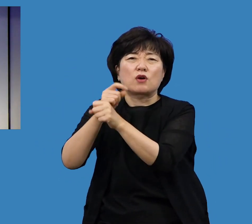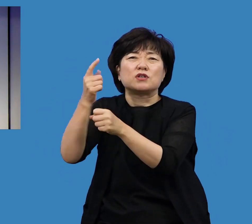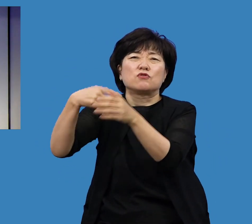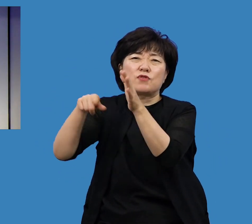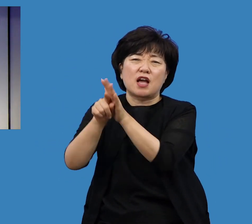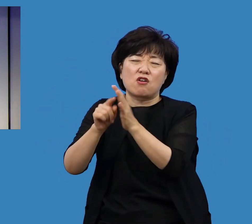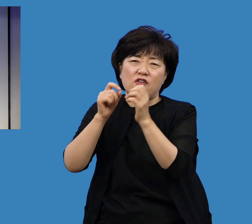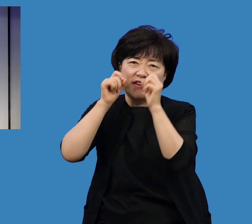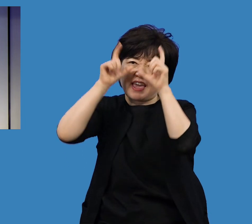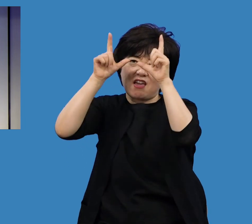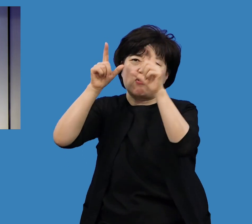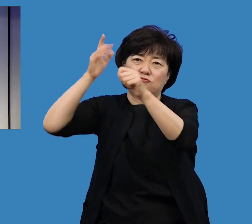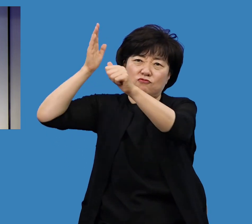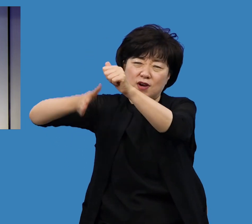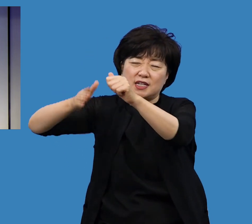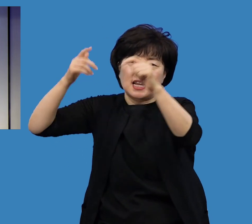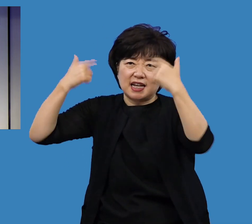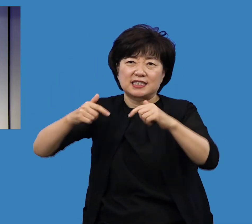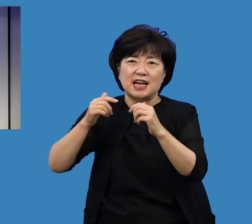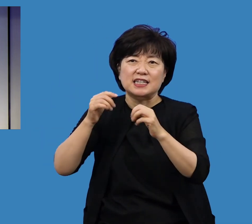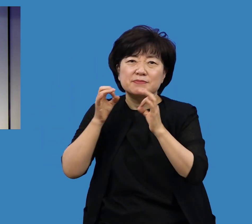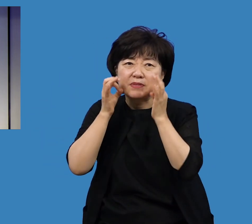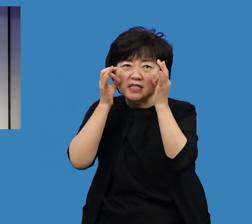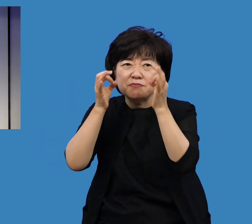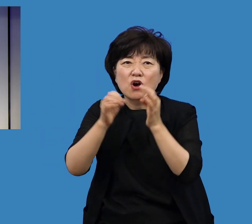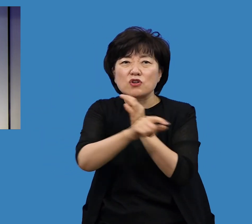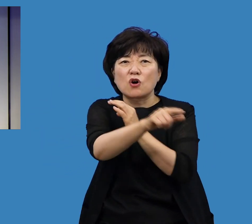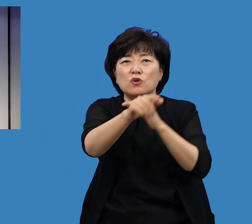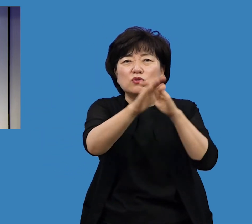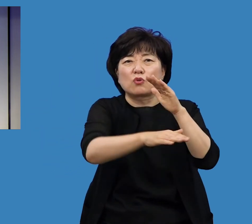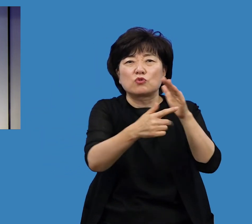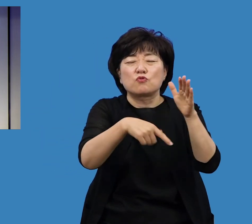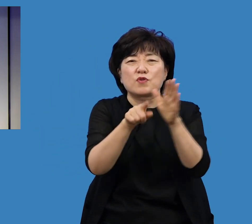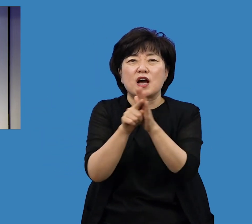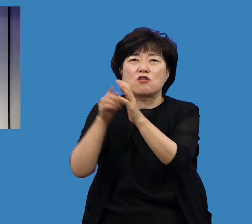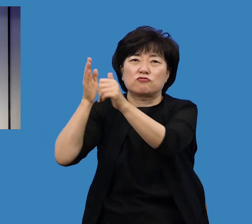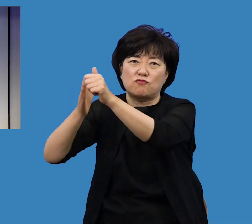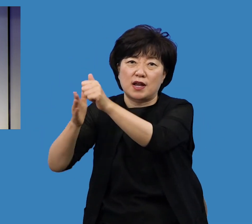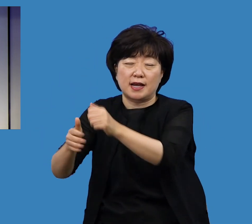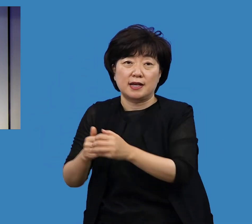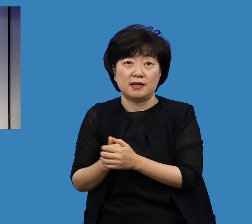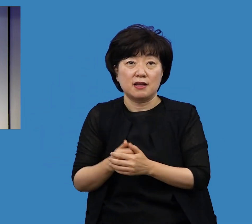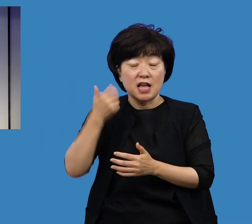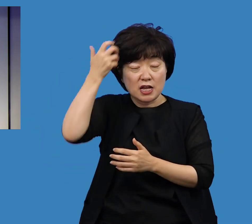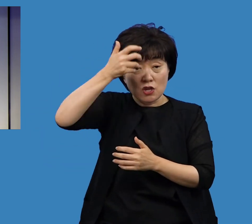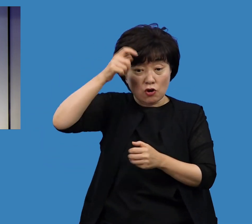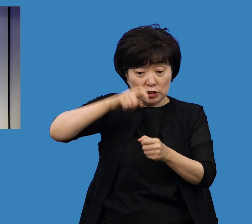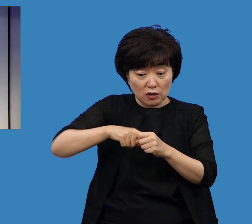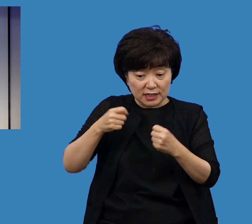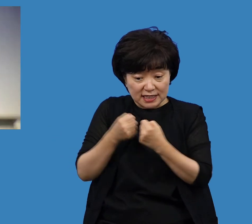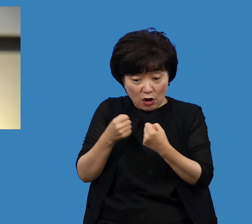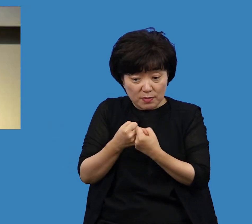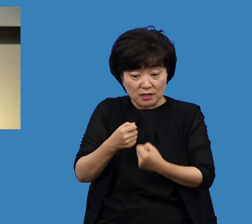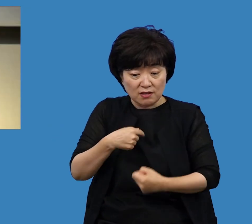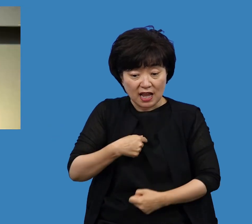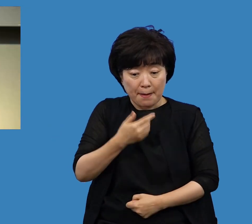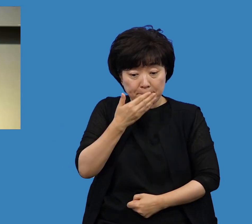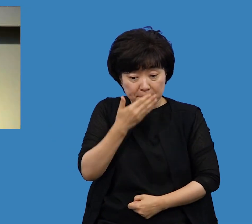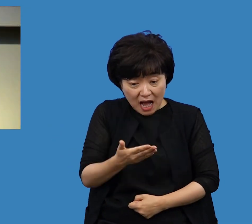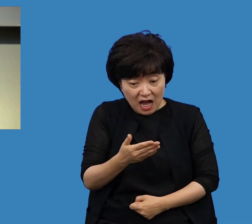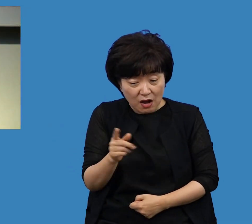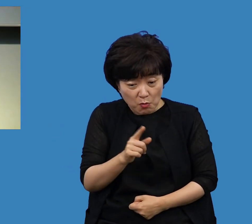구하기를 항상 힘쓰며 여러 성도를 위하여 구하라. 자, 영적인 싸움에서 우리가 할 수 있는 일은 틈을 주지